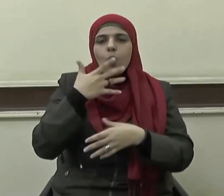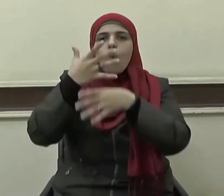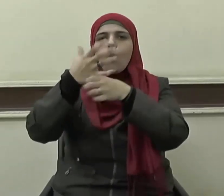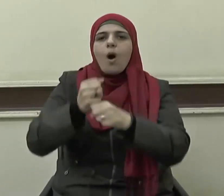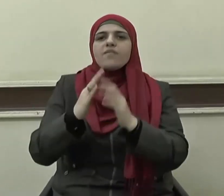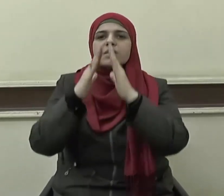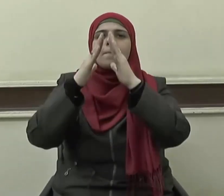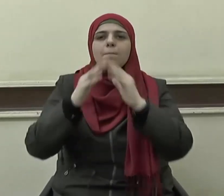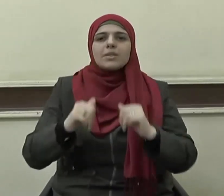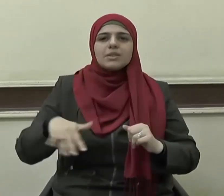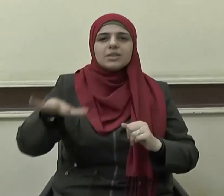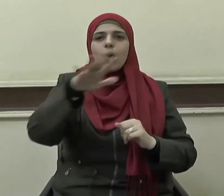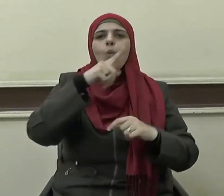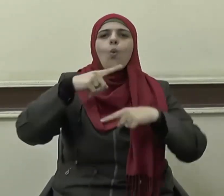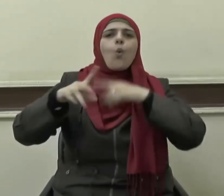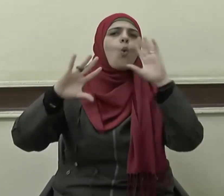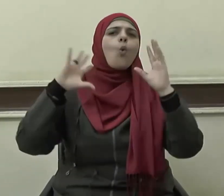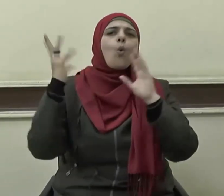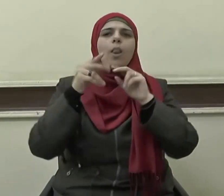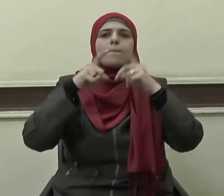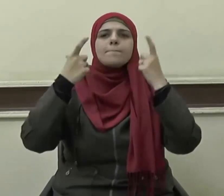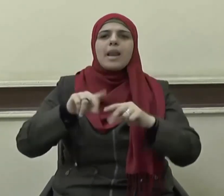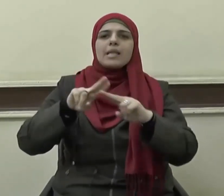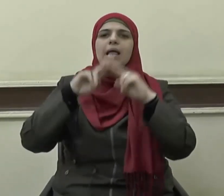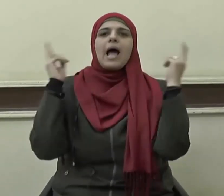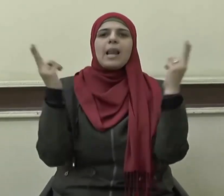مصرنا وسائر بلاد العالمين